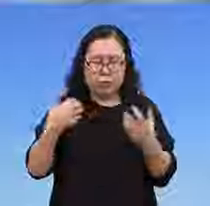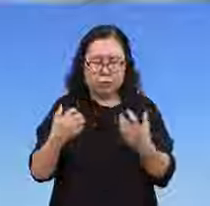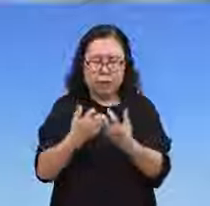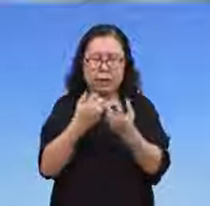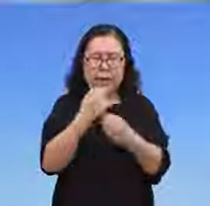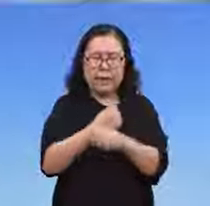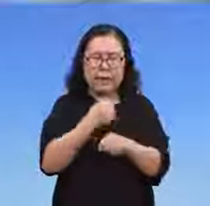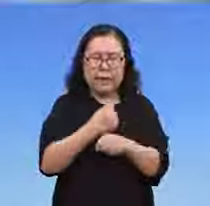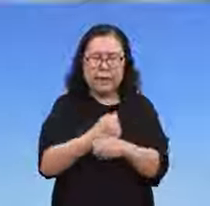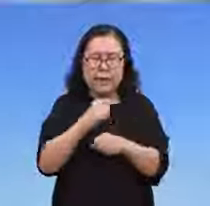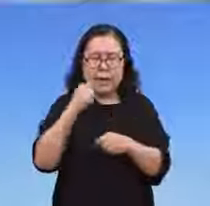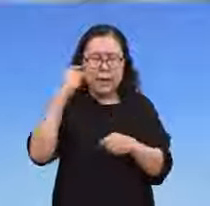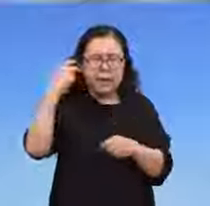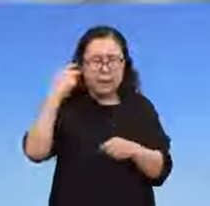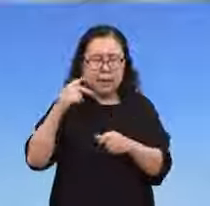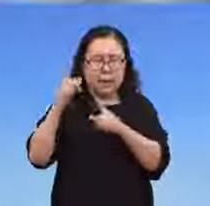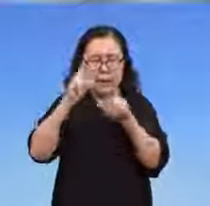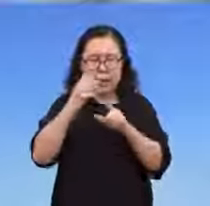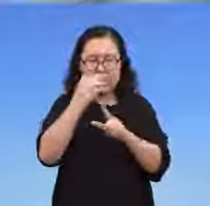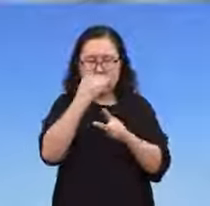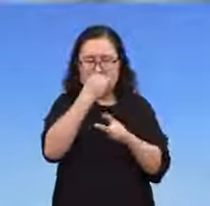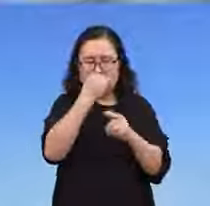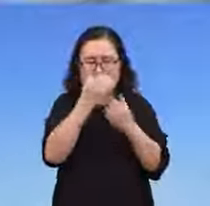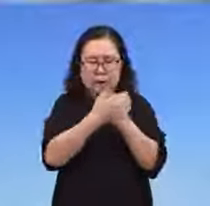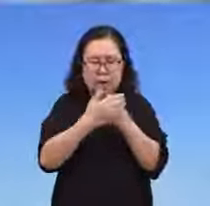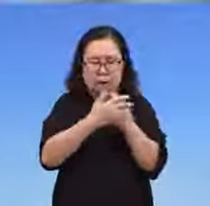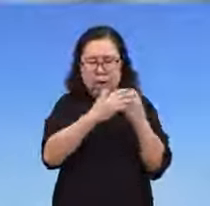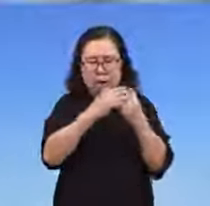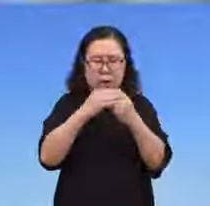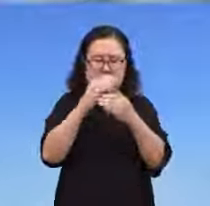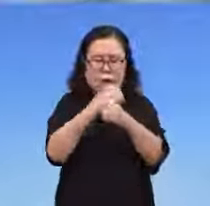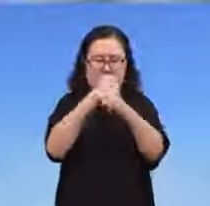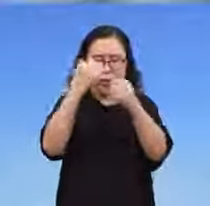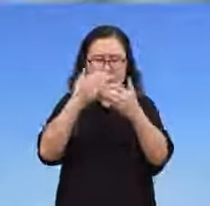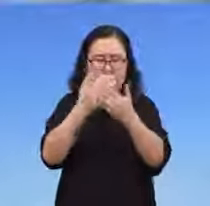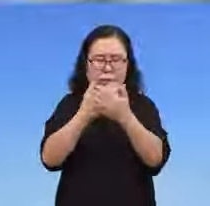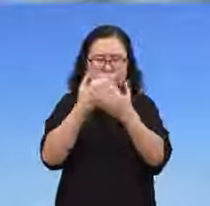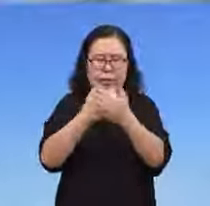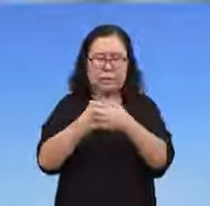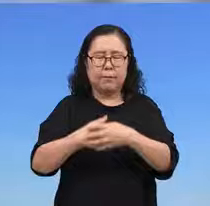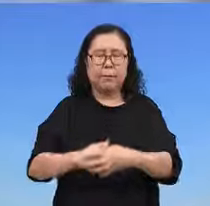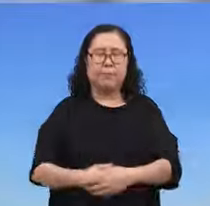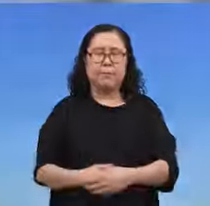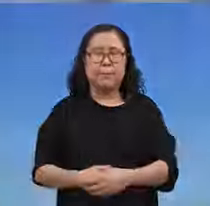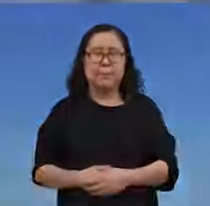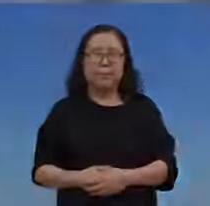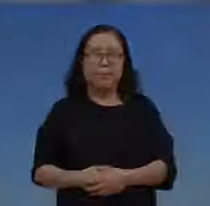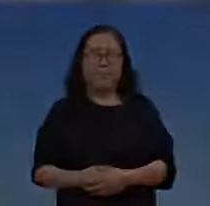경험하면서 이 한 주를 보낼 수 있도록 은혜로 인도하여 주시옵소서.